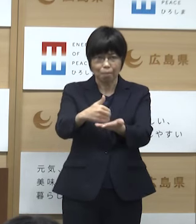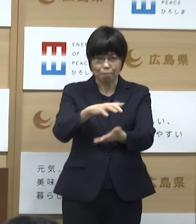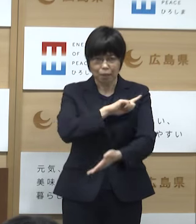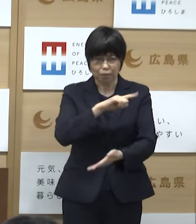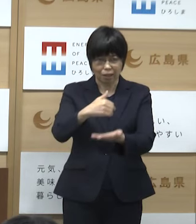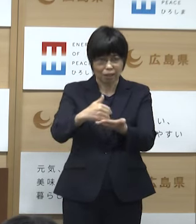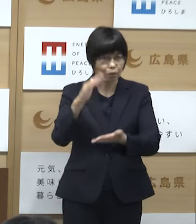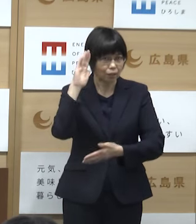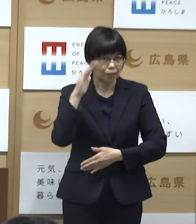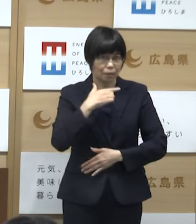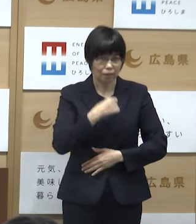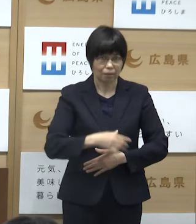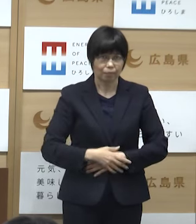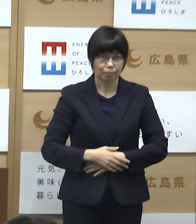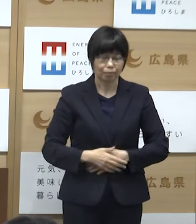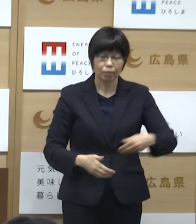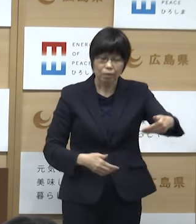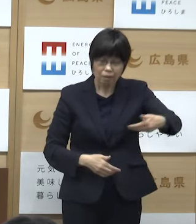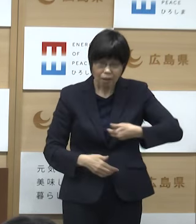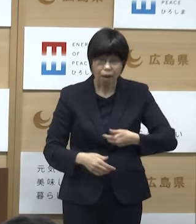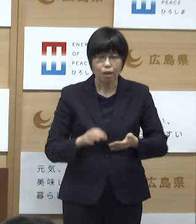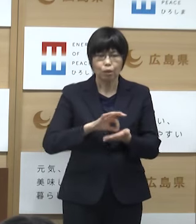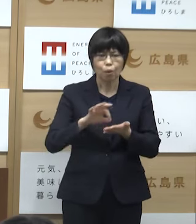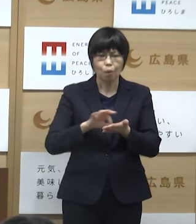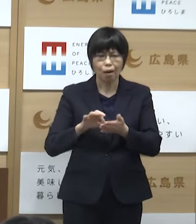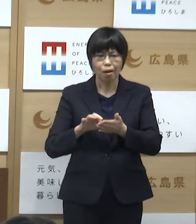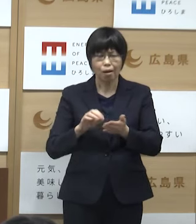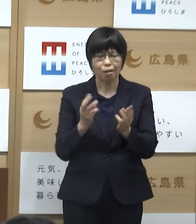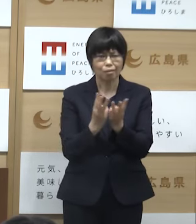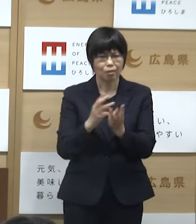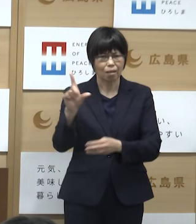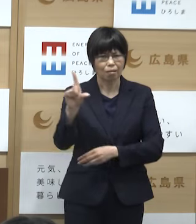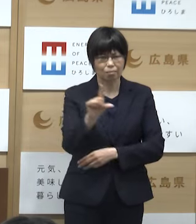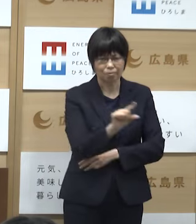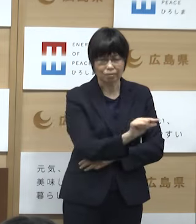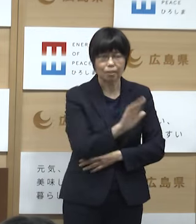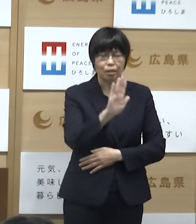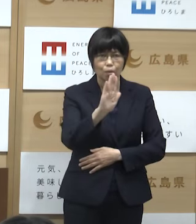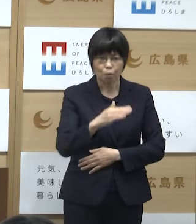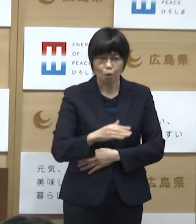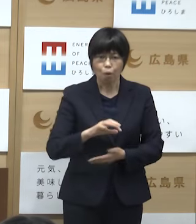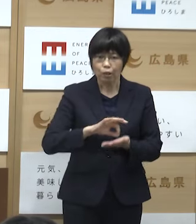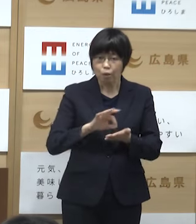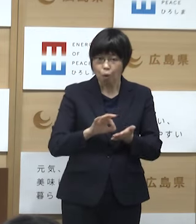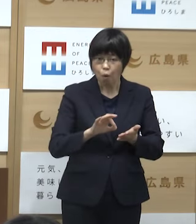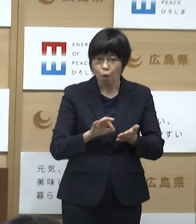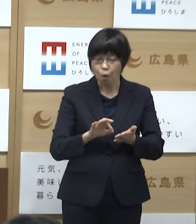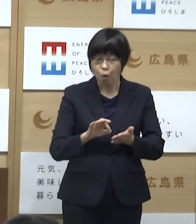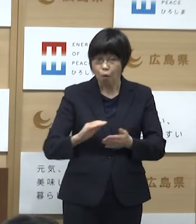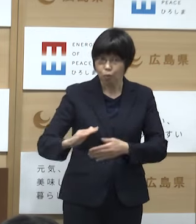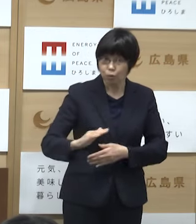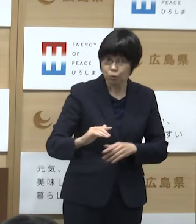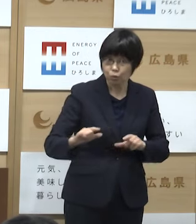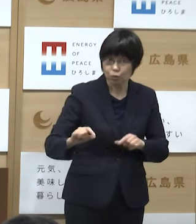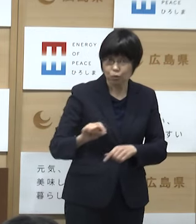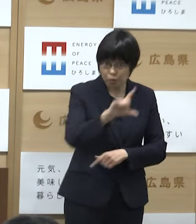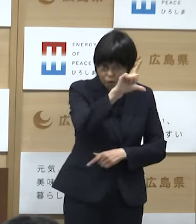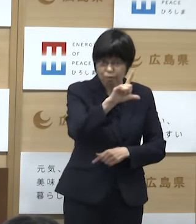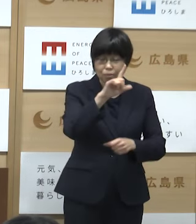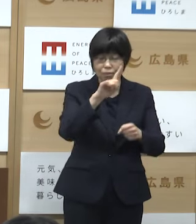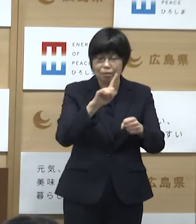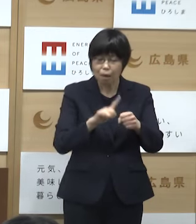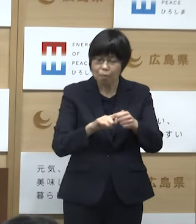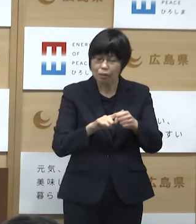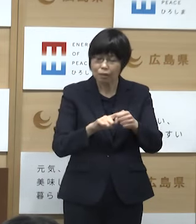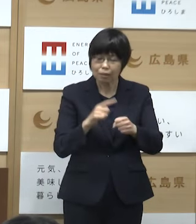まあ、利用が低迷しているという現状がある中ですね、まあ、利用促進というのは何かしら考えないといけないという現状ではあると思います。その辺について